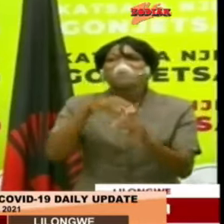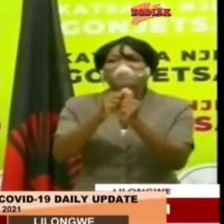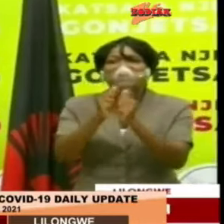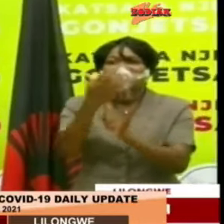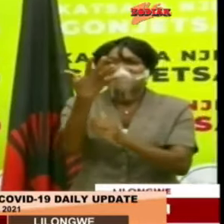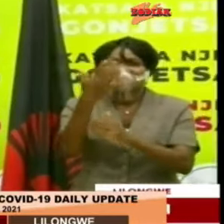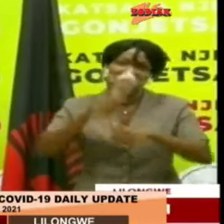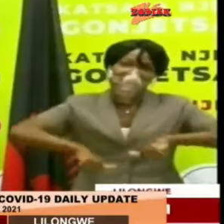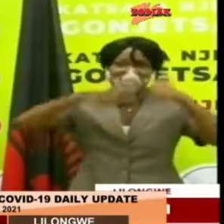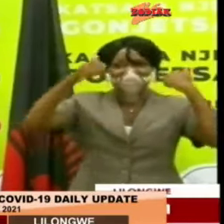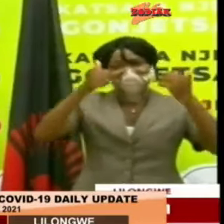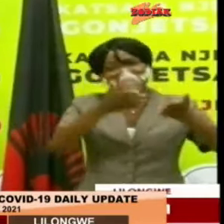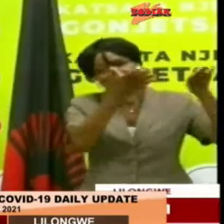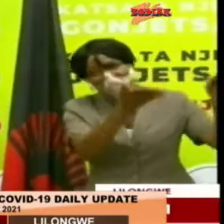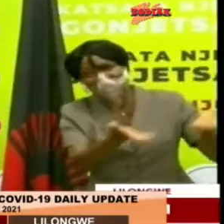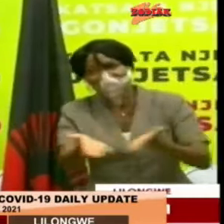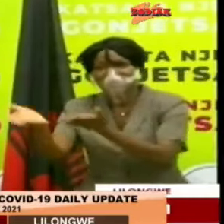atulutsa kuchipatala